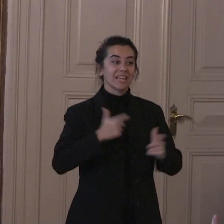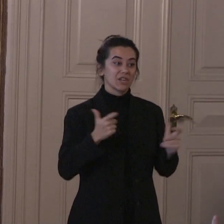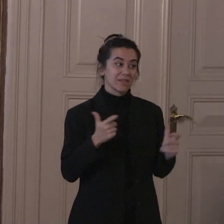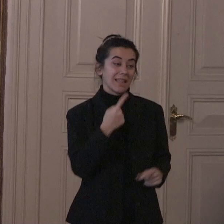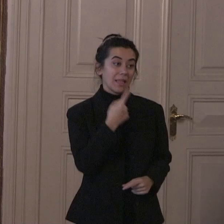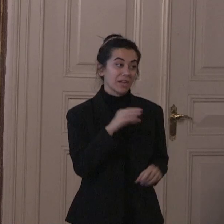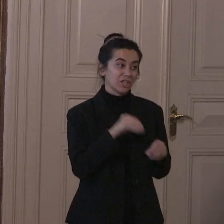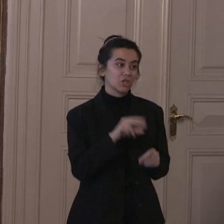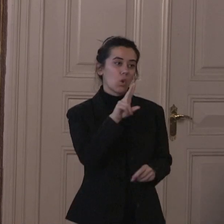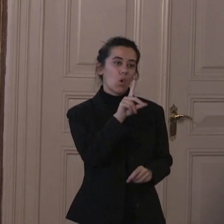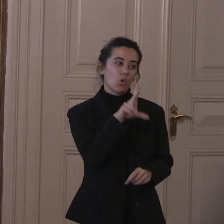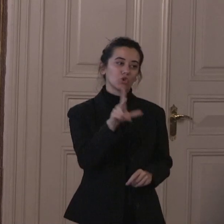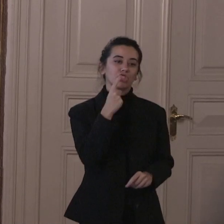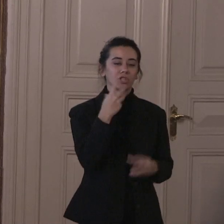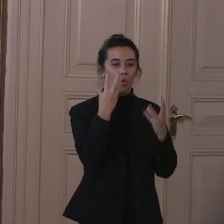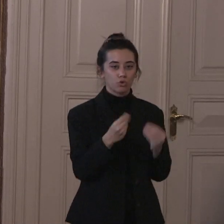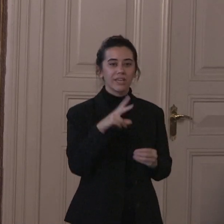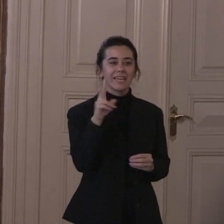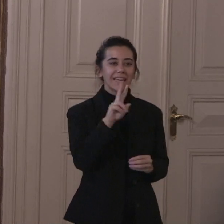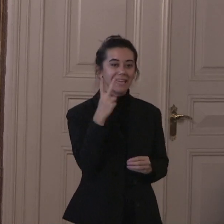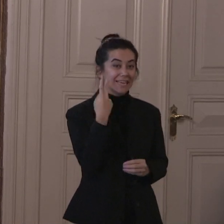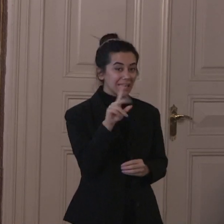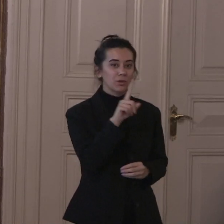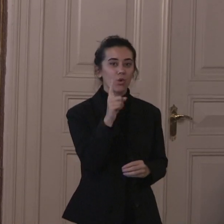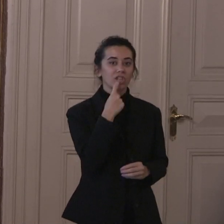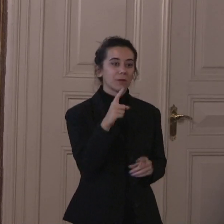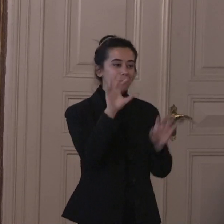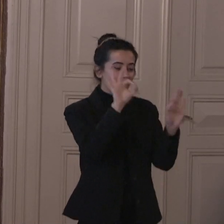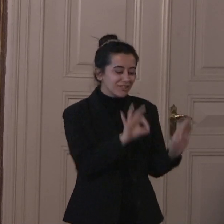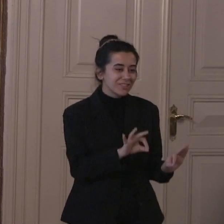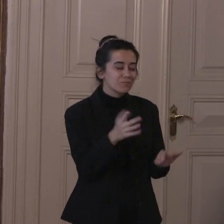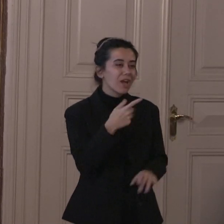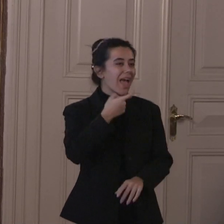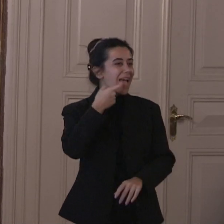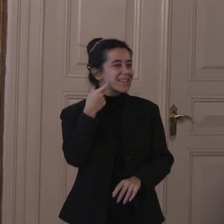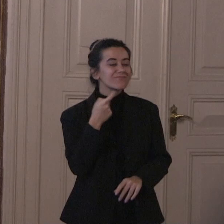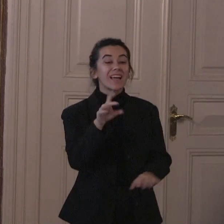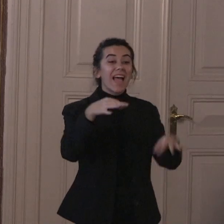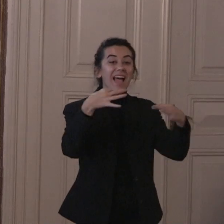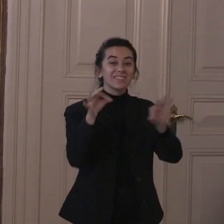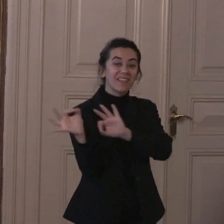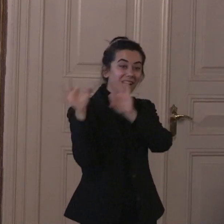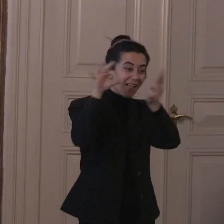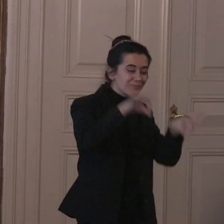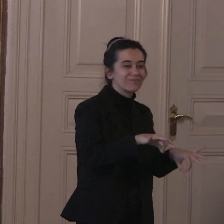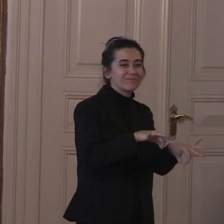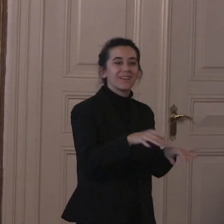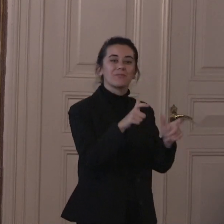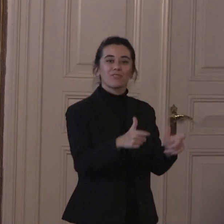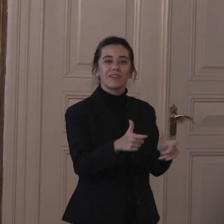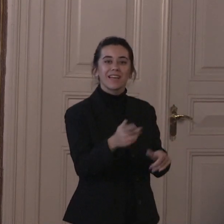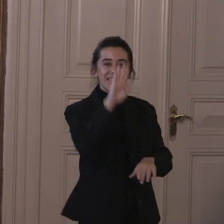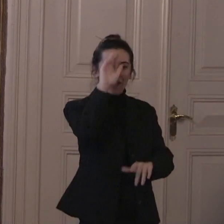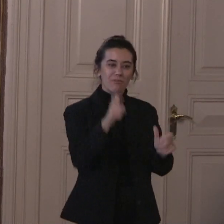diyebilirim. 2010 yılının başlarında İstanbul'a geldiğimde Eskişehir'den engellilikle ilgili hiçbir bilgim